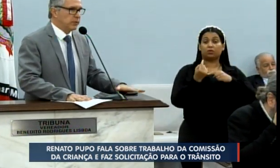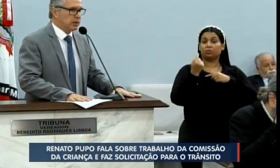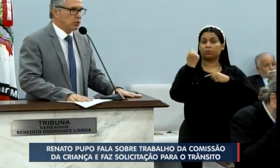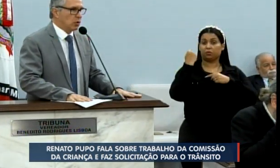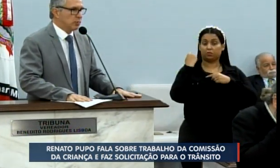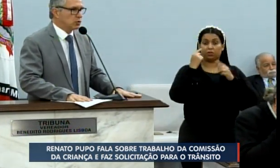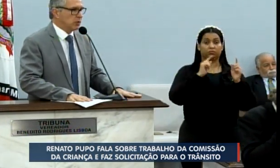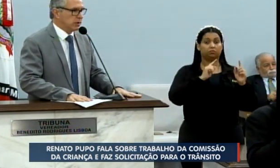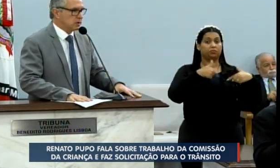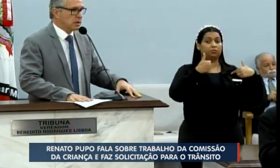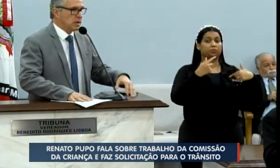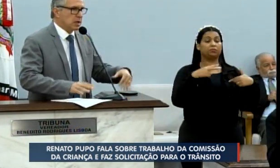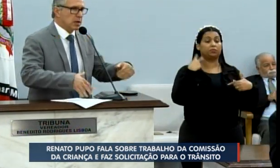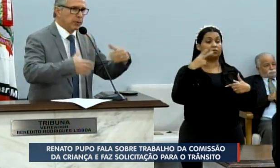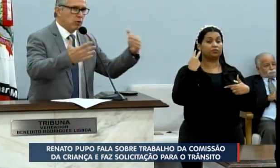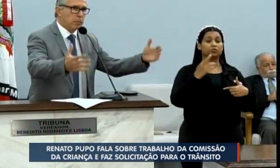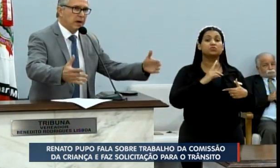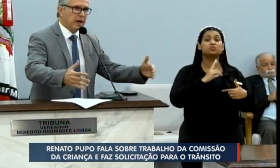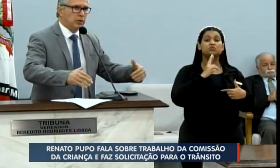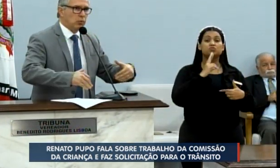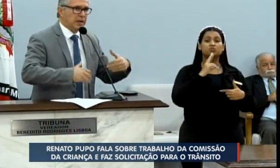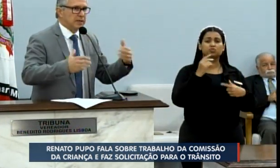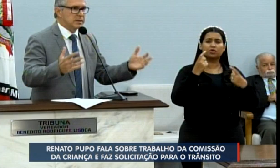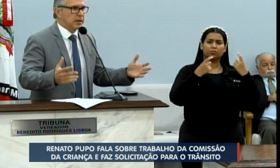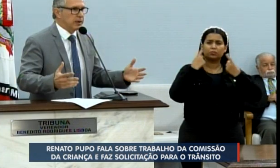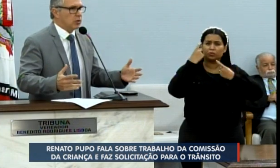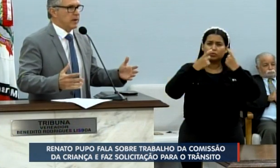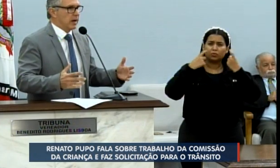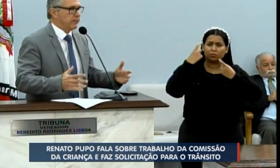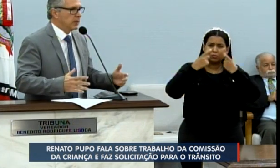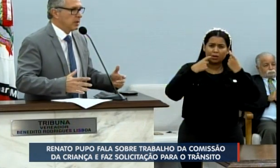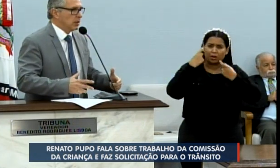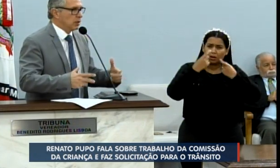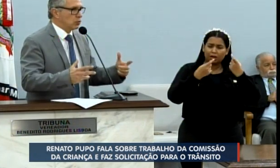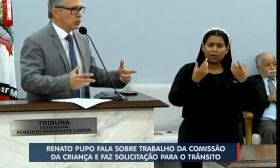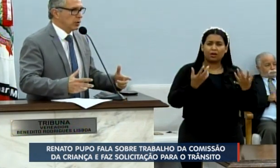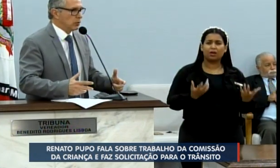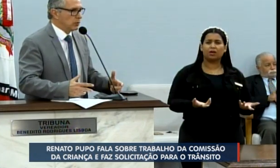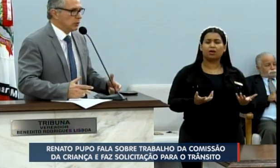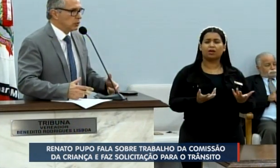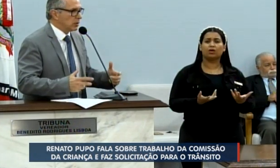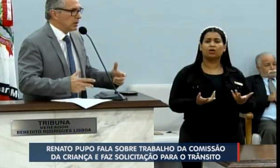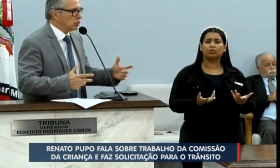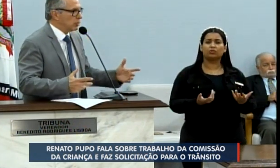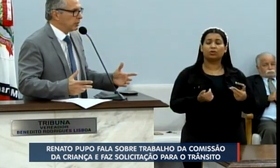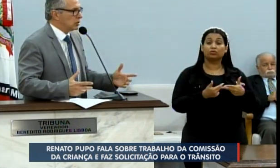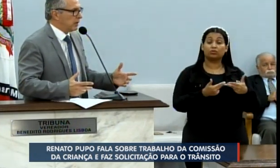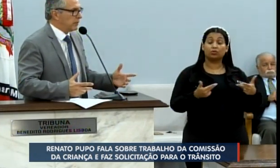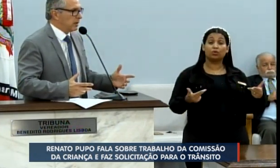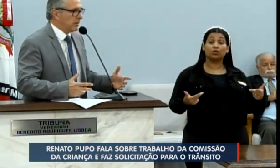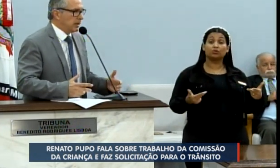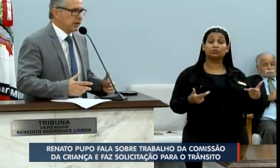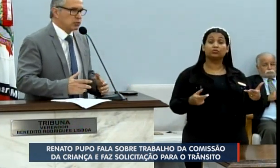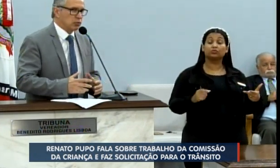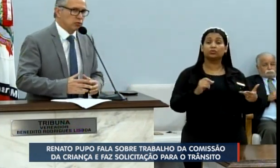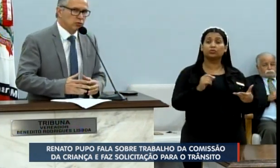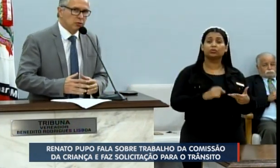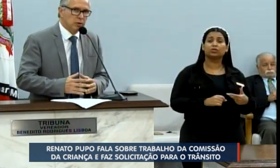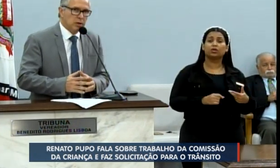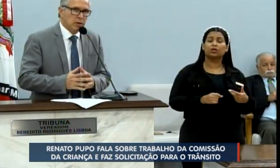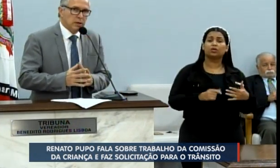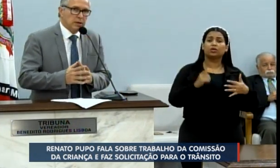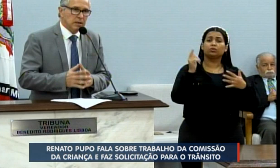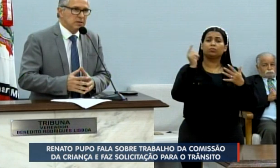provocado pelo vereador Robson Risse, que preocupado com aquela celeuma em torno do grande número de